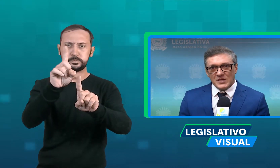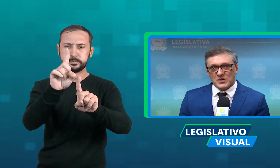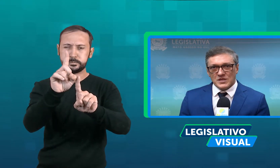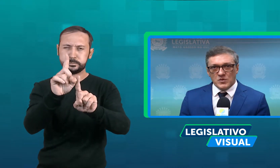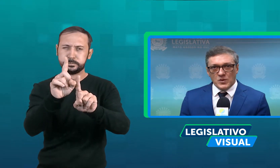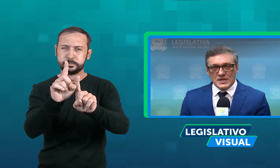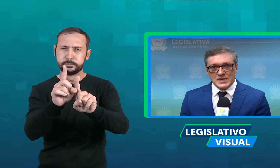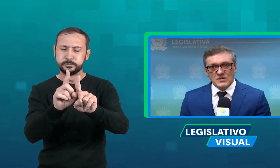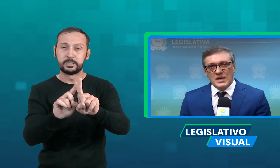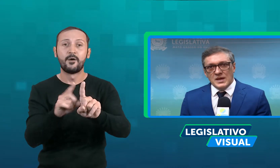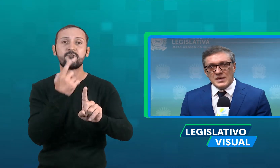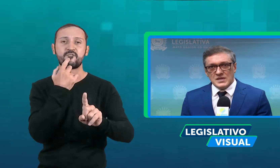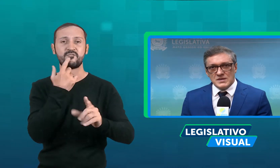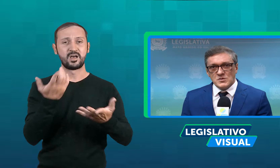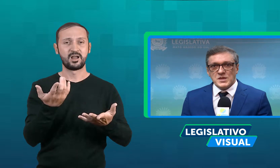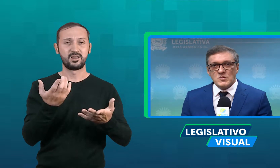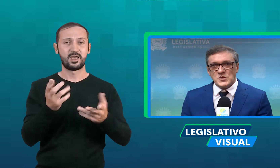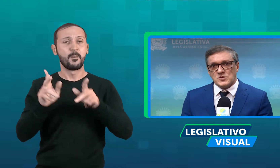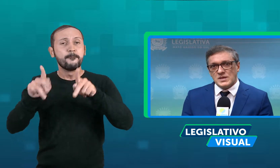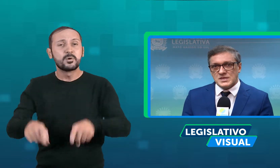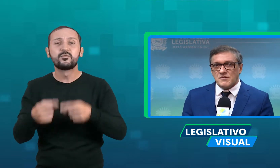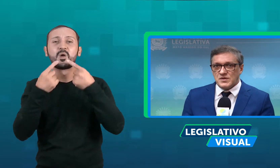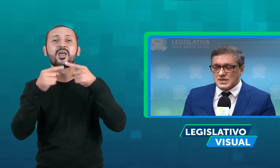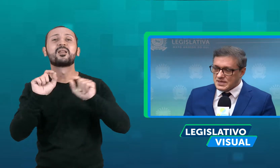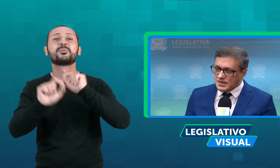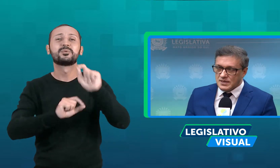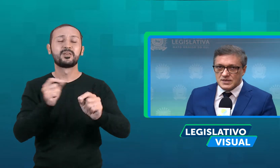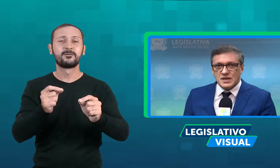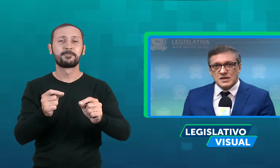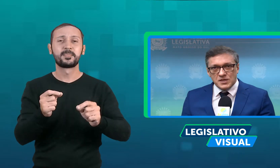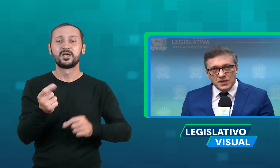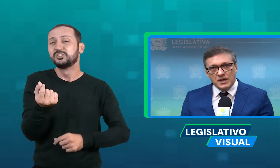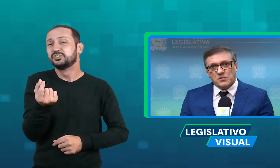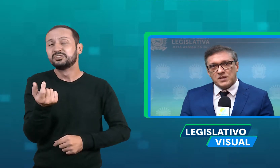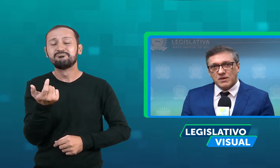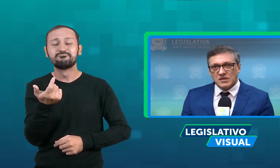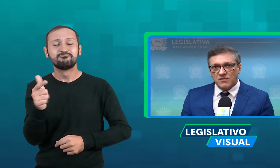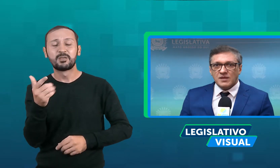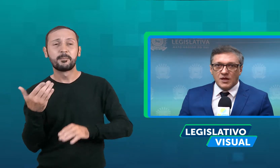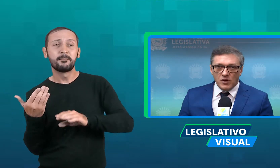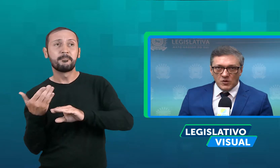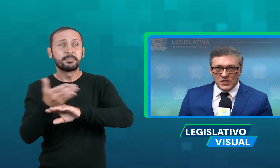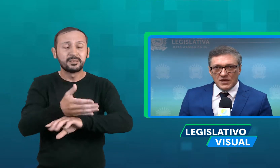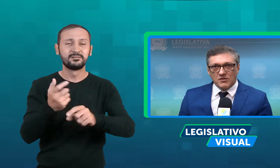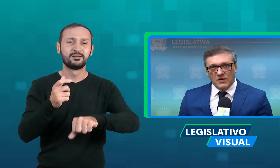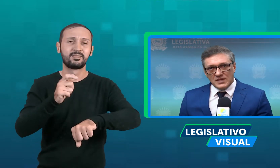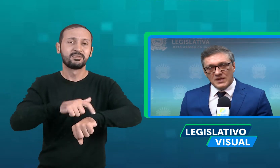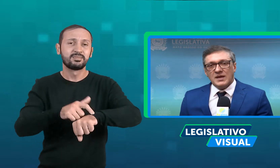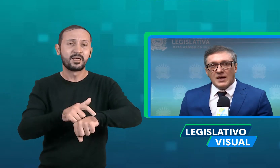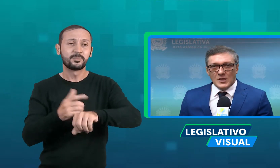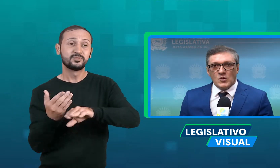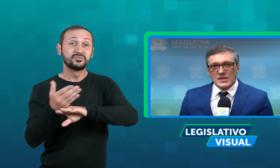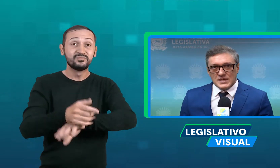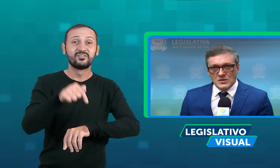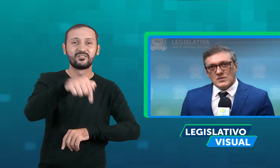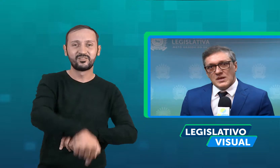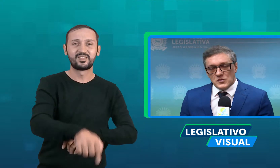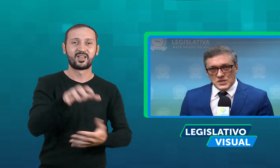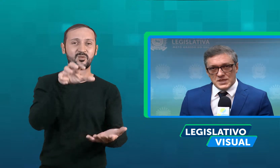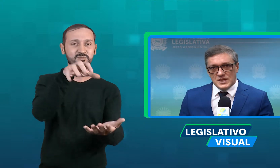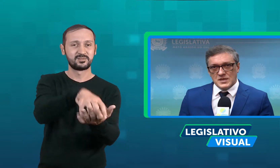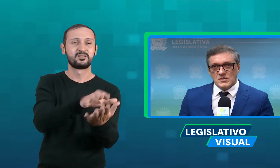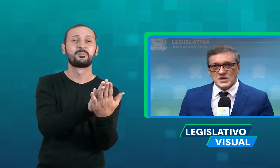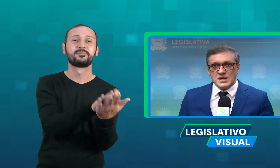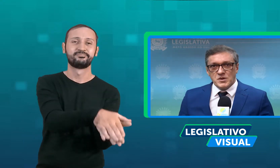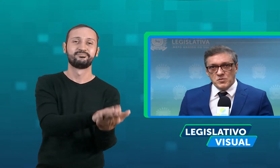de reclamações da população é que às vezes não tem condições financeiras, de tempo também, de vir até o hemocentro fazer a doação